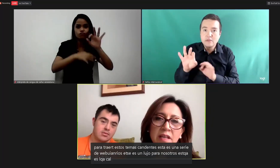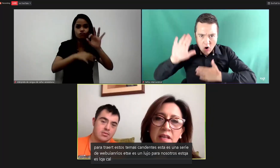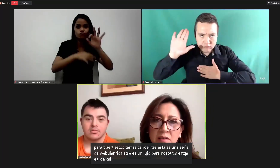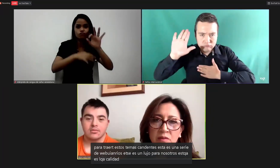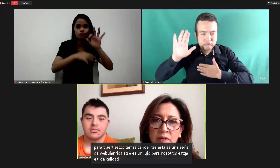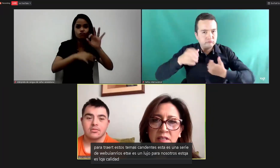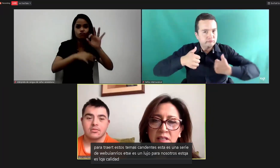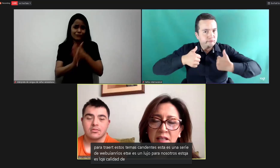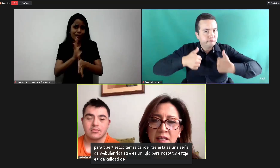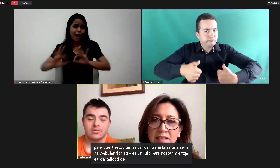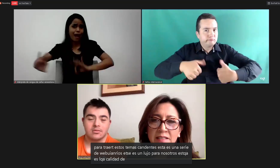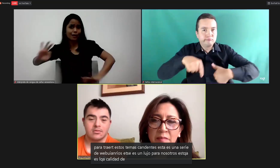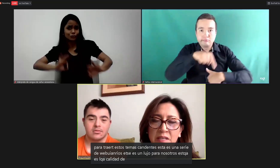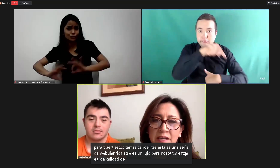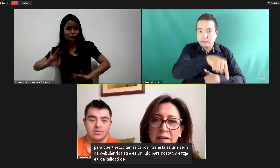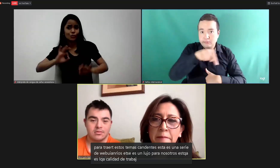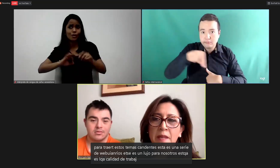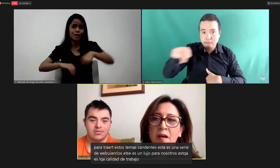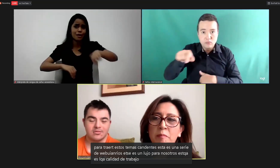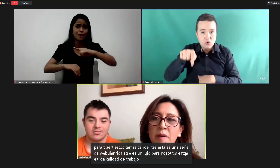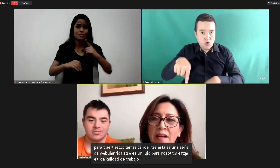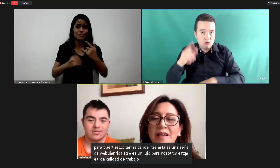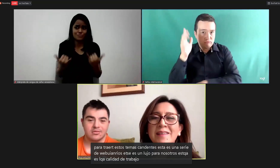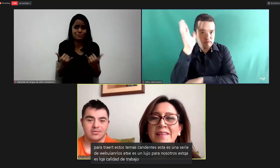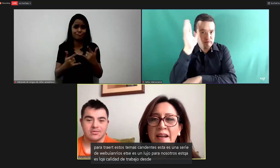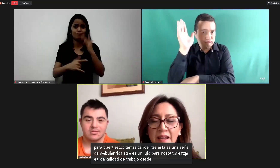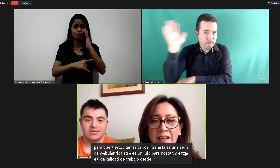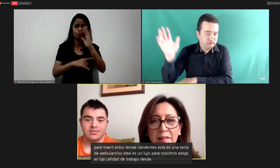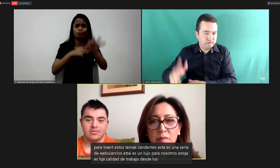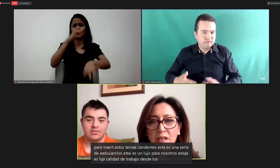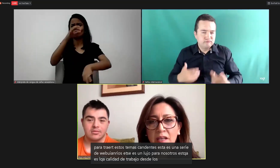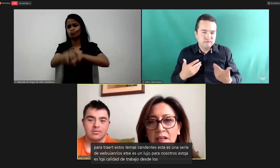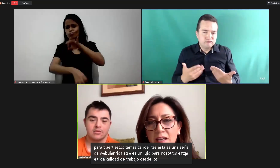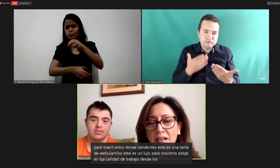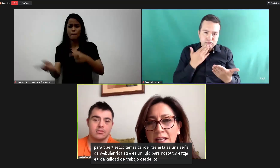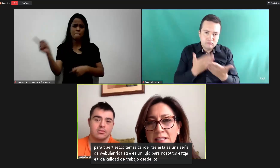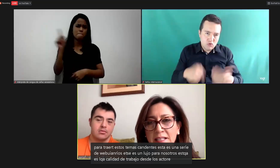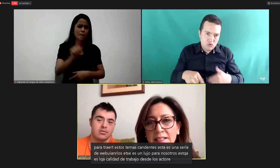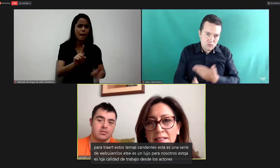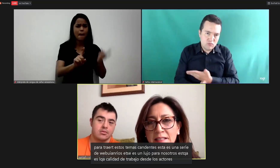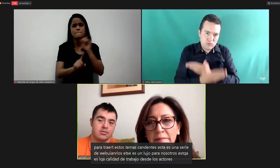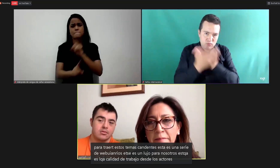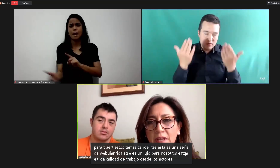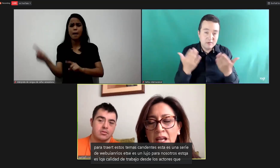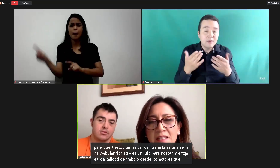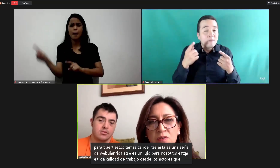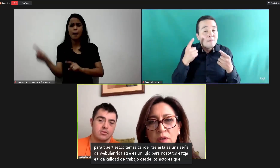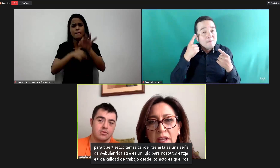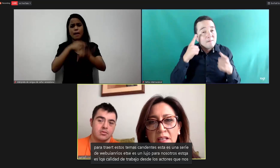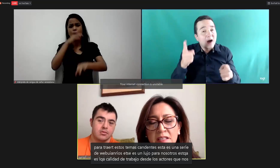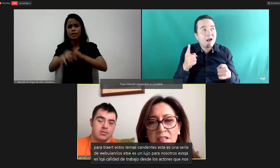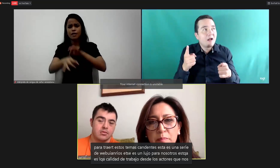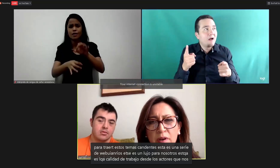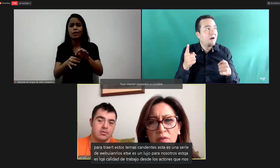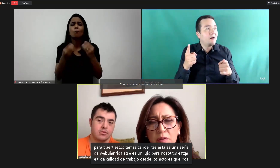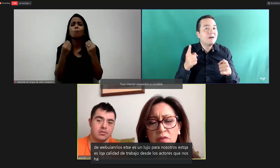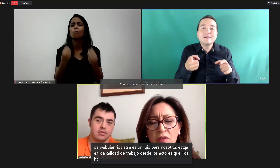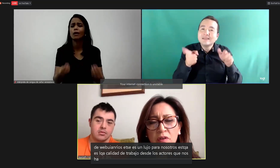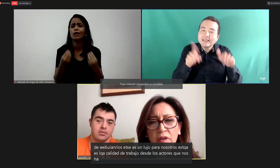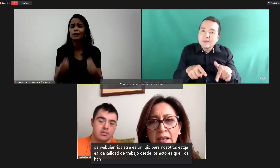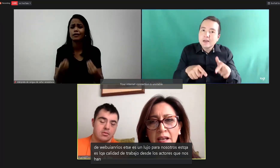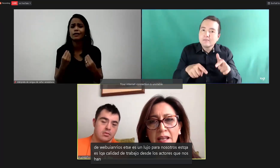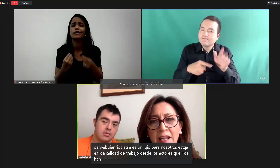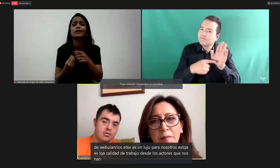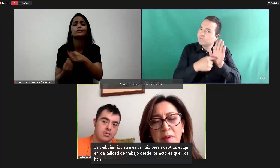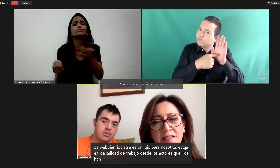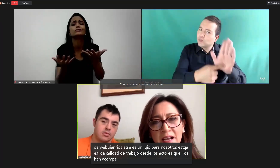en este panel durante esta mañana para traer también esas urgencias, pero sobre